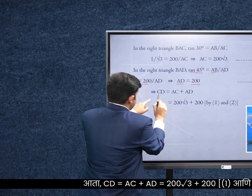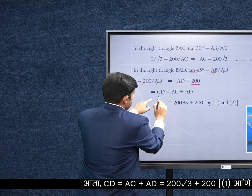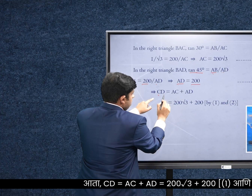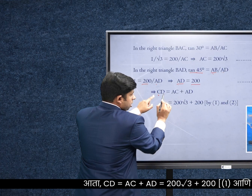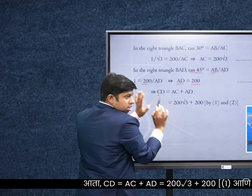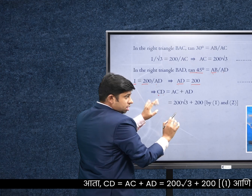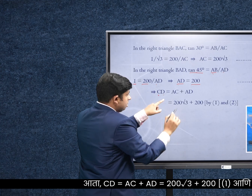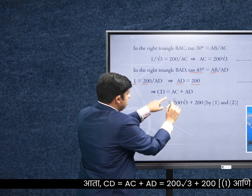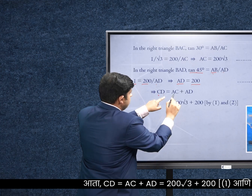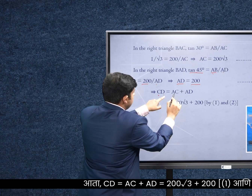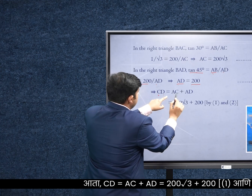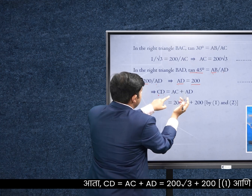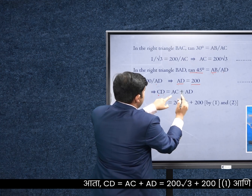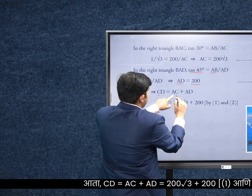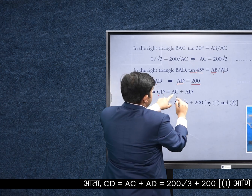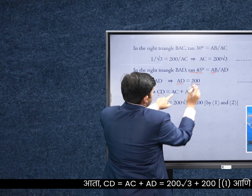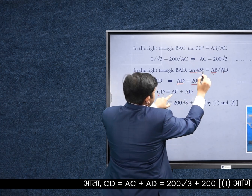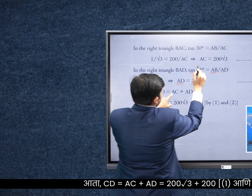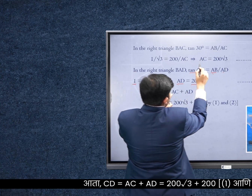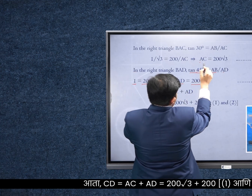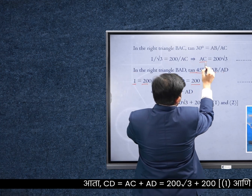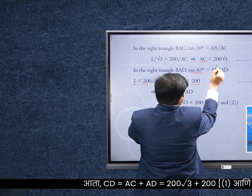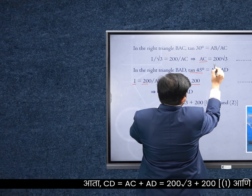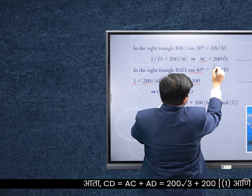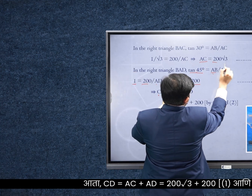200 कंसामध्ये 1 आणि 2 ने